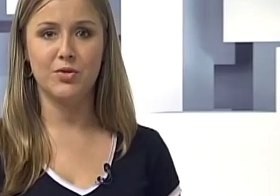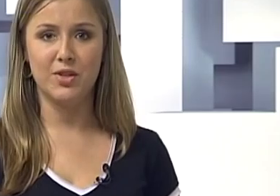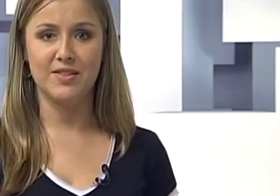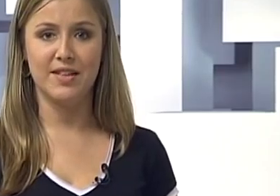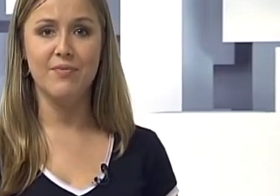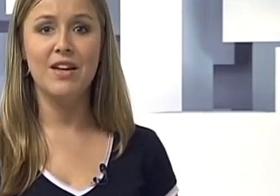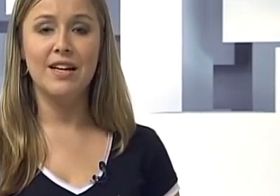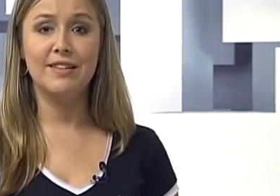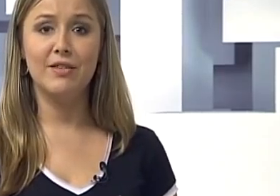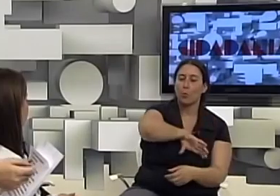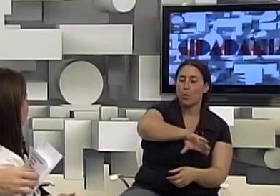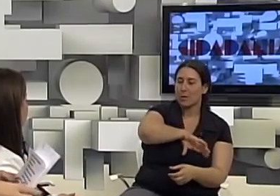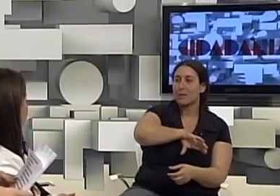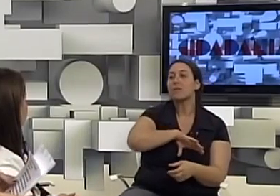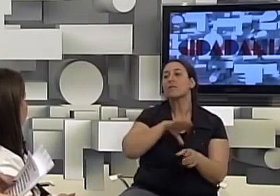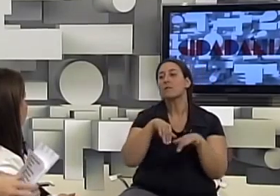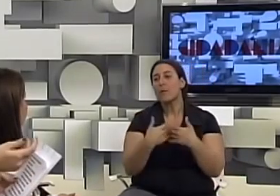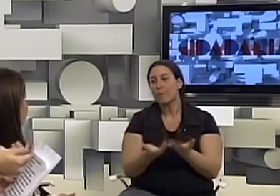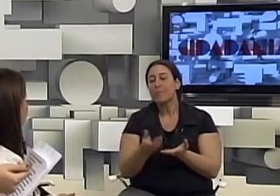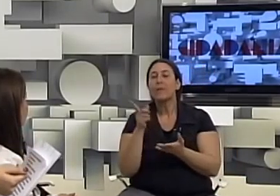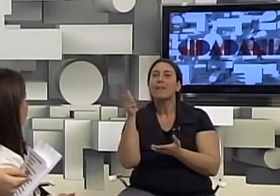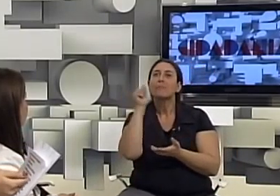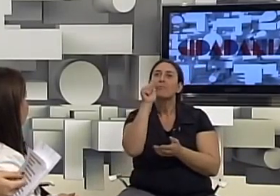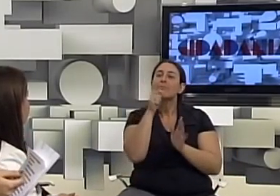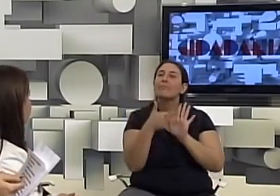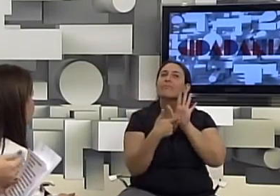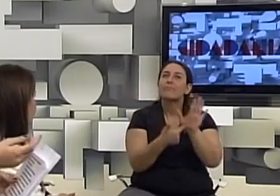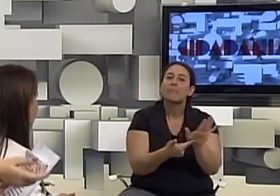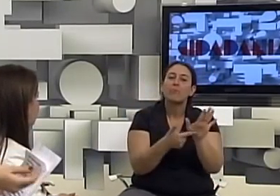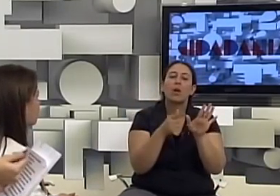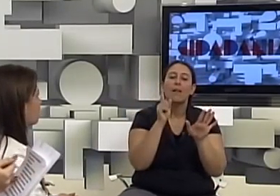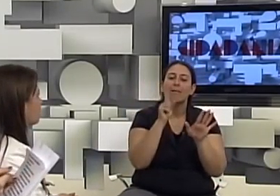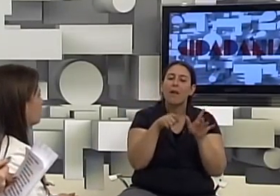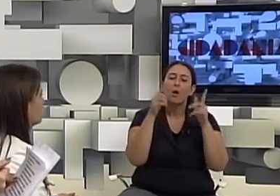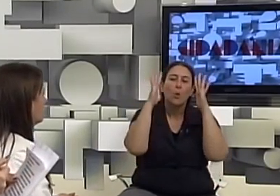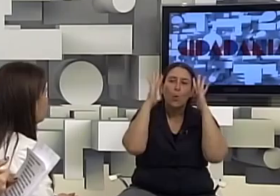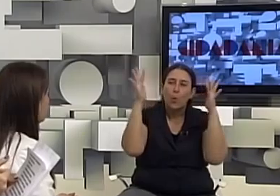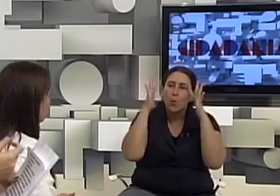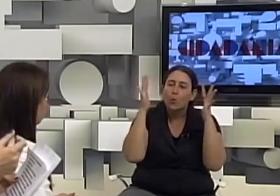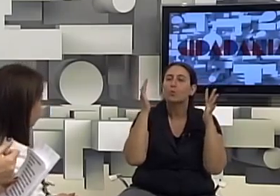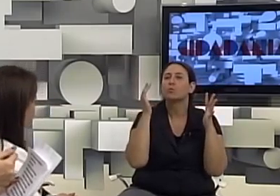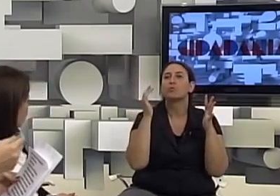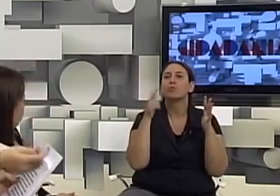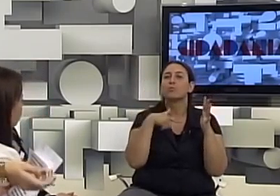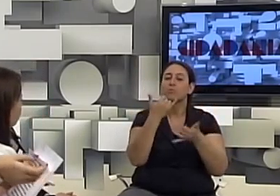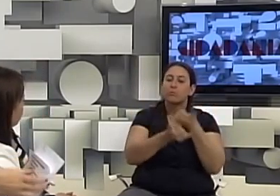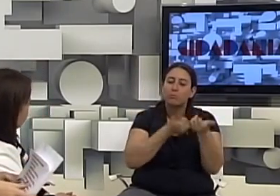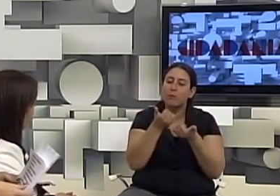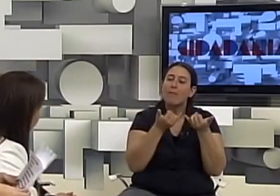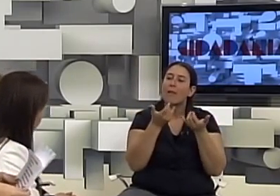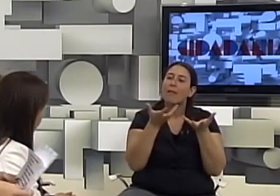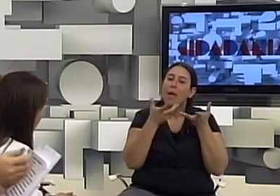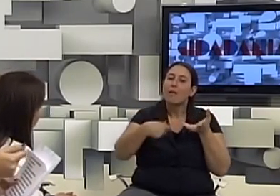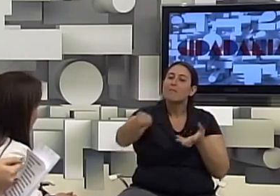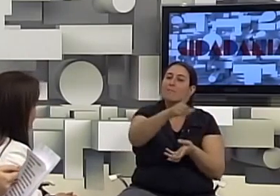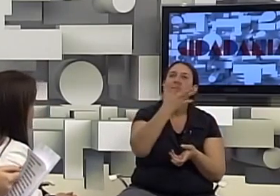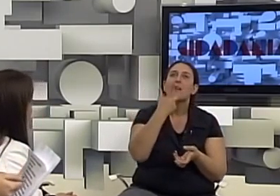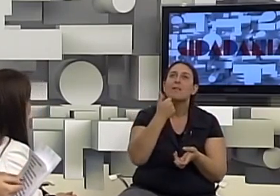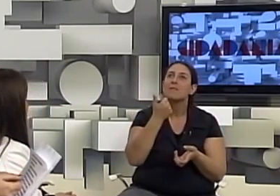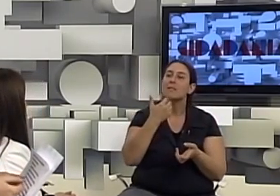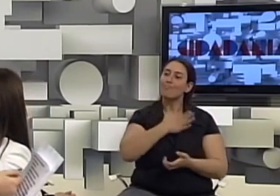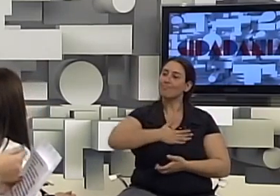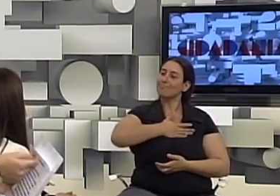língua portuguesa, né? Então, ela busca, assim, trazer essa questão bem lúdica, de forma a tocar as crianças e de forma